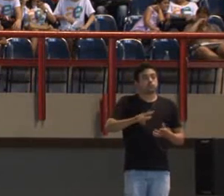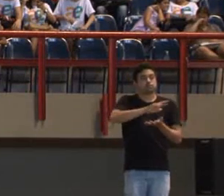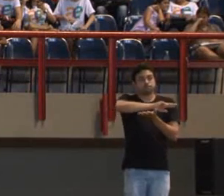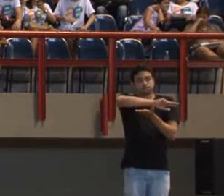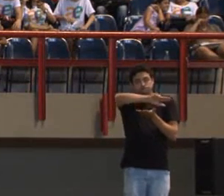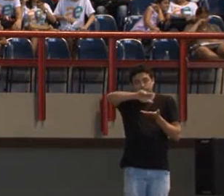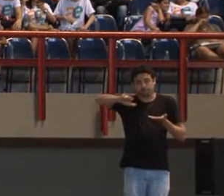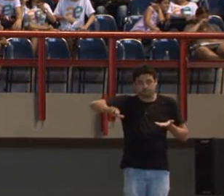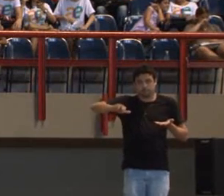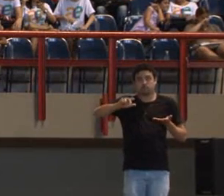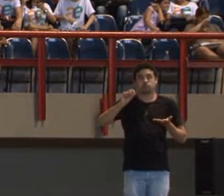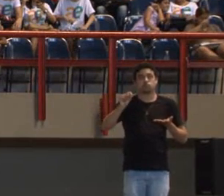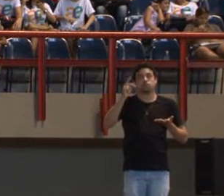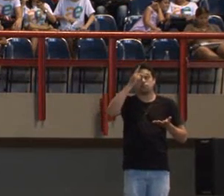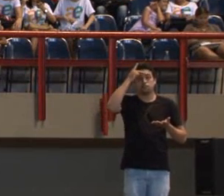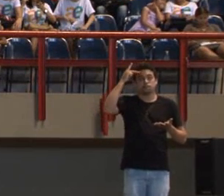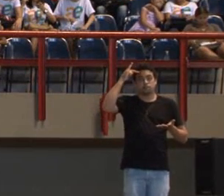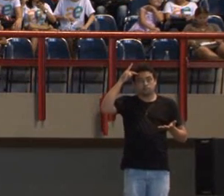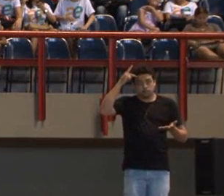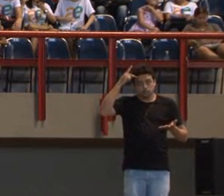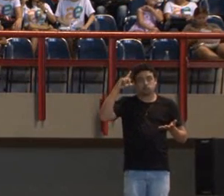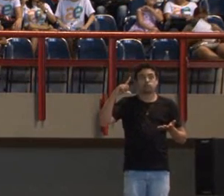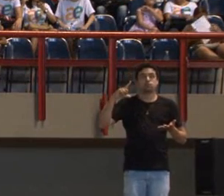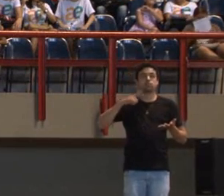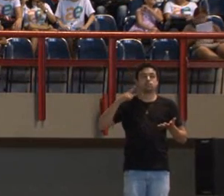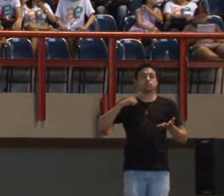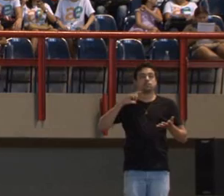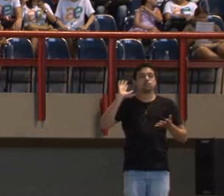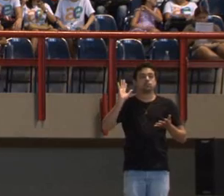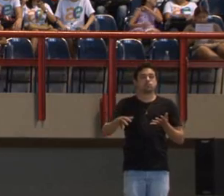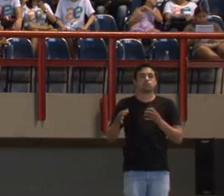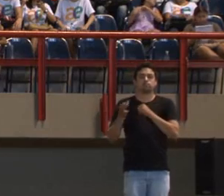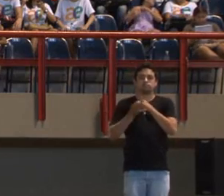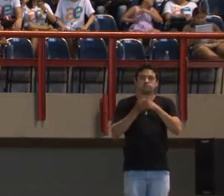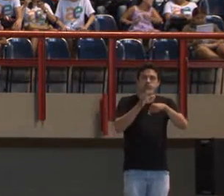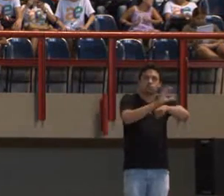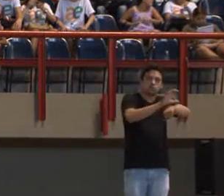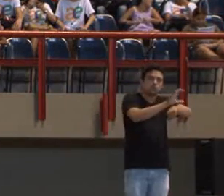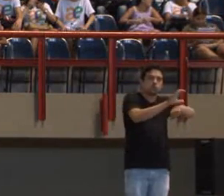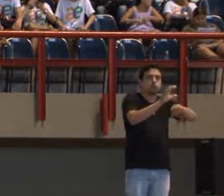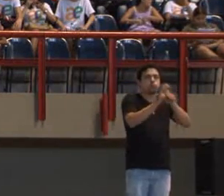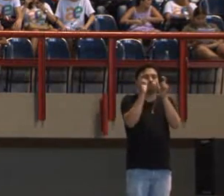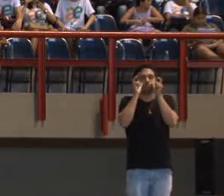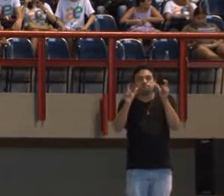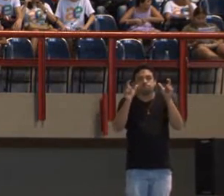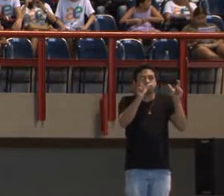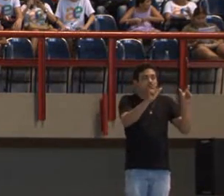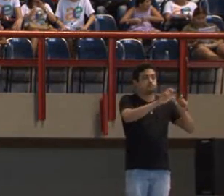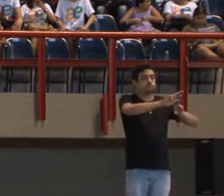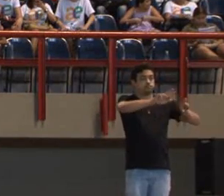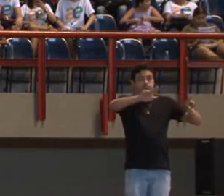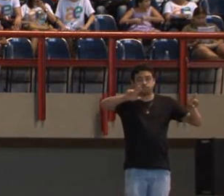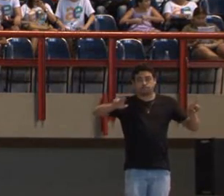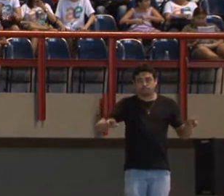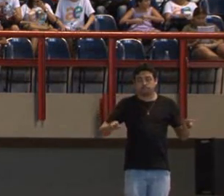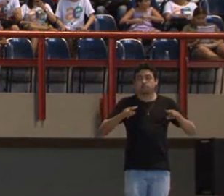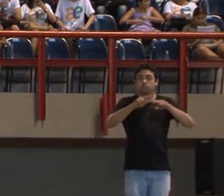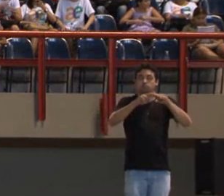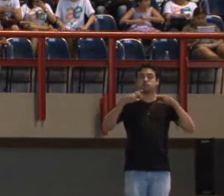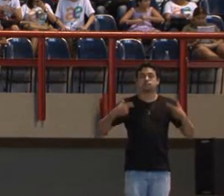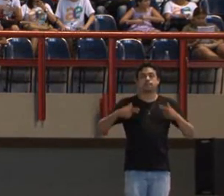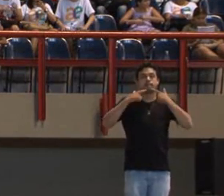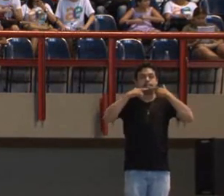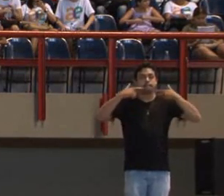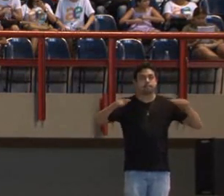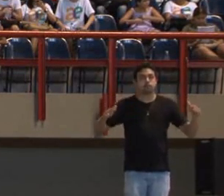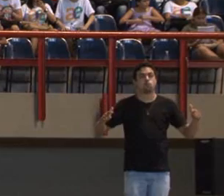universo enorme de pessoas com formações diferentes, com interesses diferentes. Então, é preciso ter uma linguagem